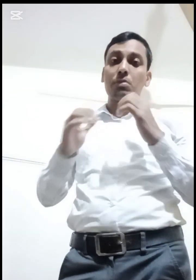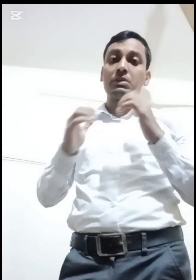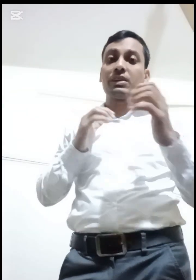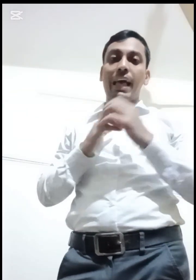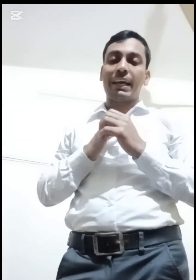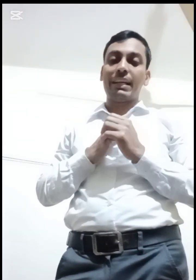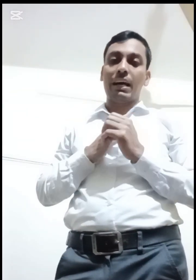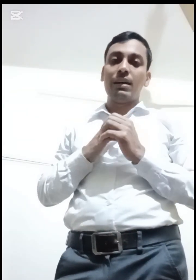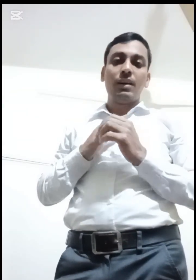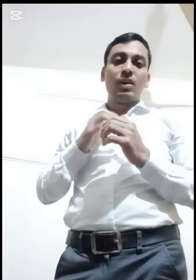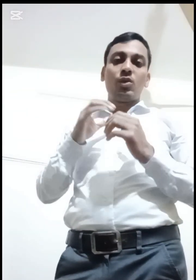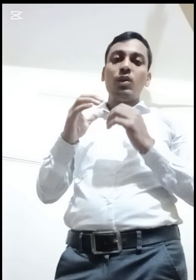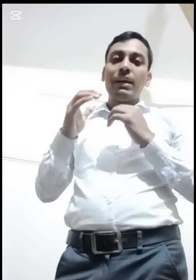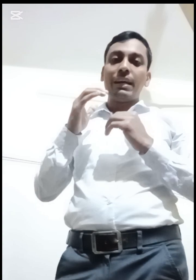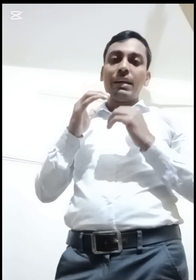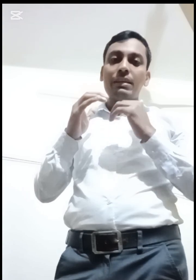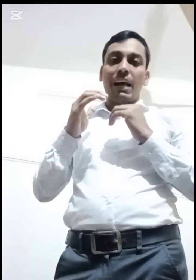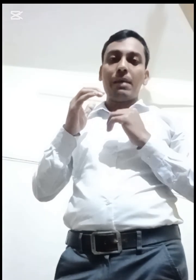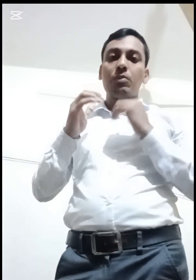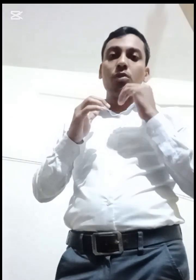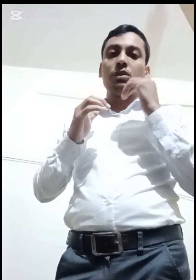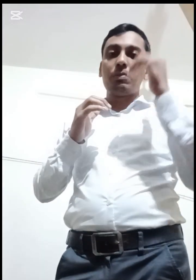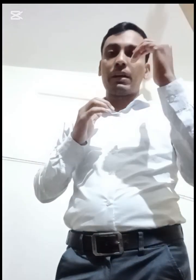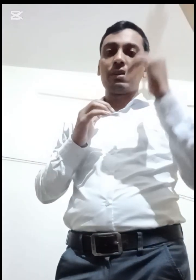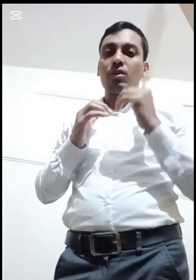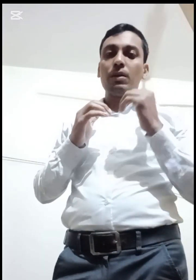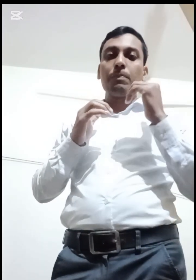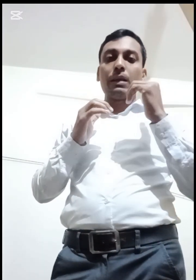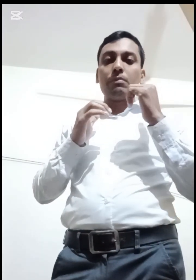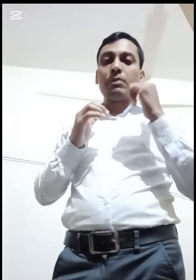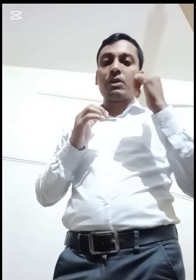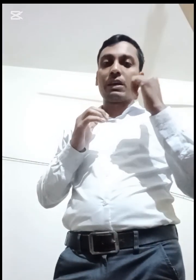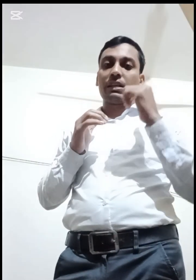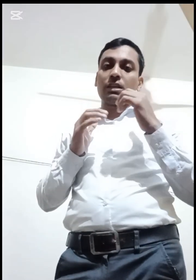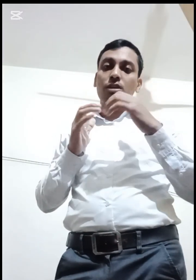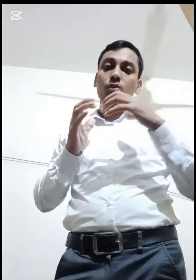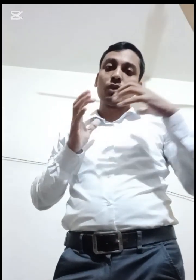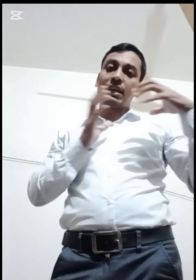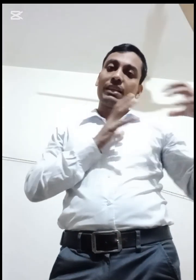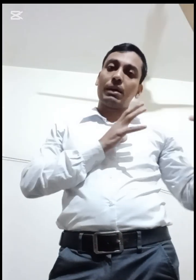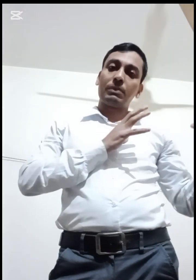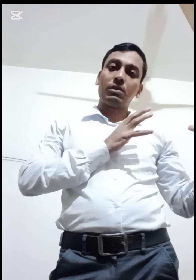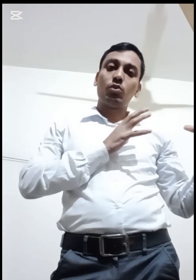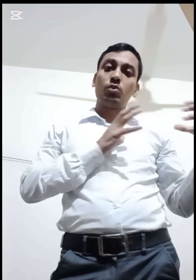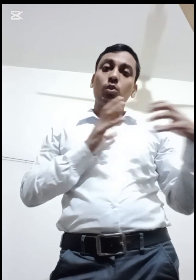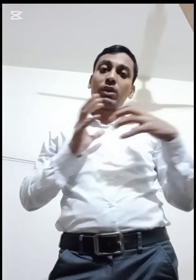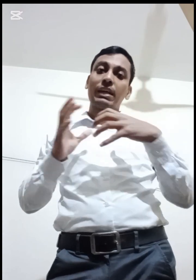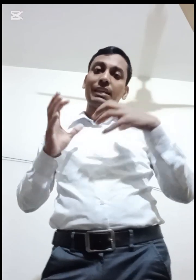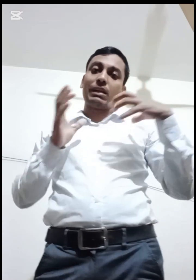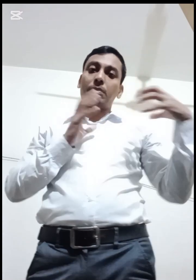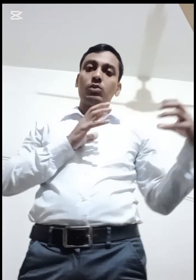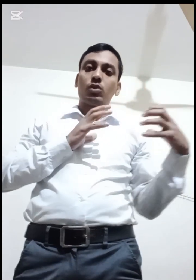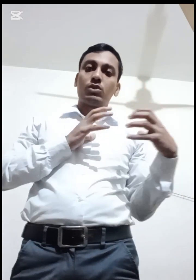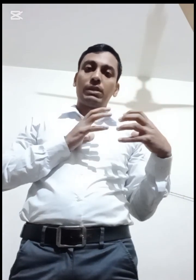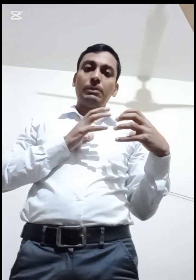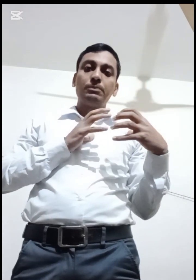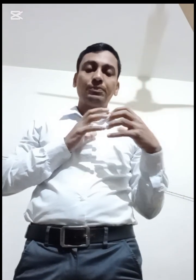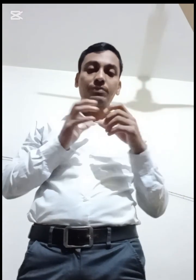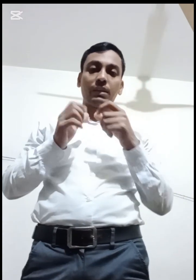পারফরমেন্স কি একই না। তো এই টাইপগুলো ডিফারেন্ট করে বিভিন্ন ক্ষেত্রে, যে আসলে কোন ক্ষেত্রে আপনি কোন লোডের ক্ষেত্রে আপনি ইউজ করছেন